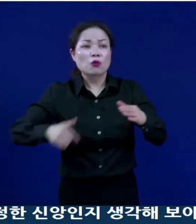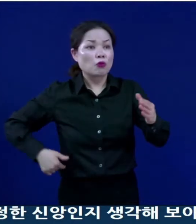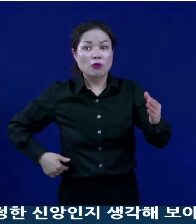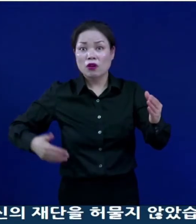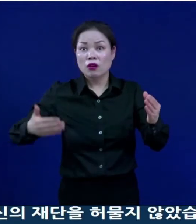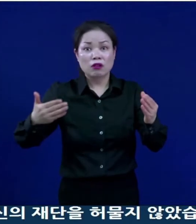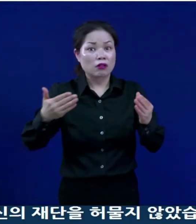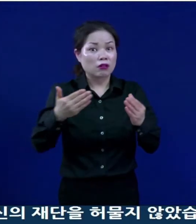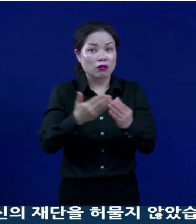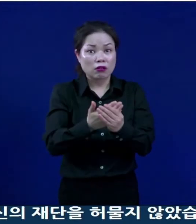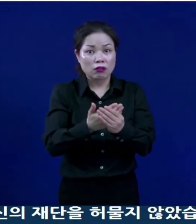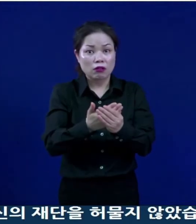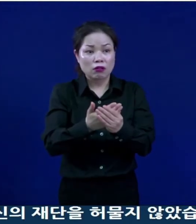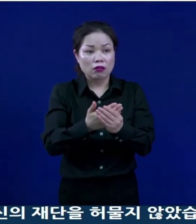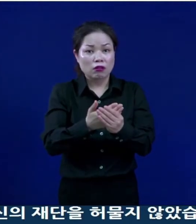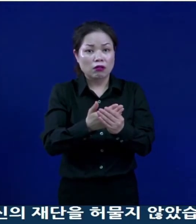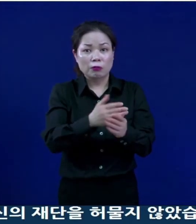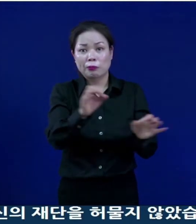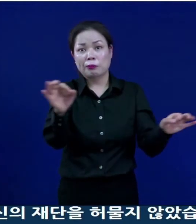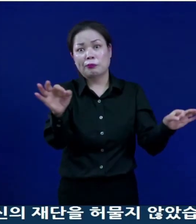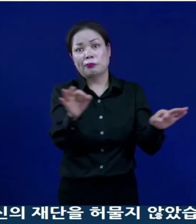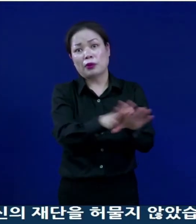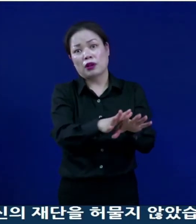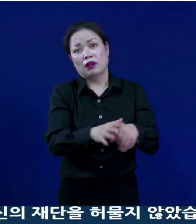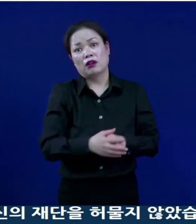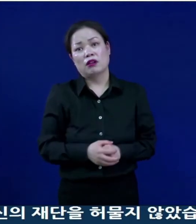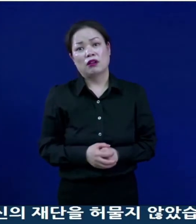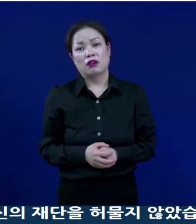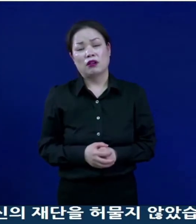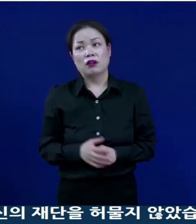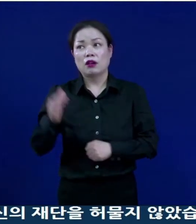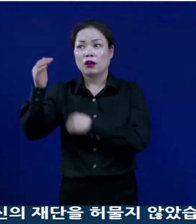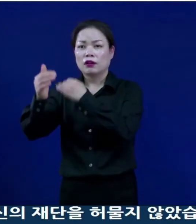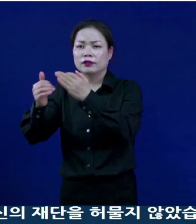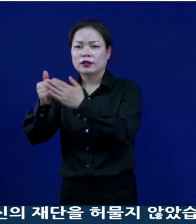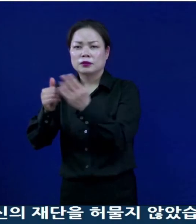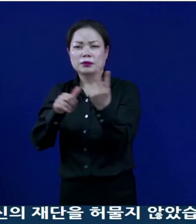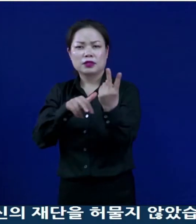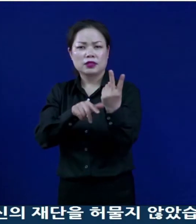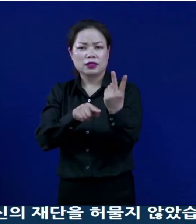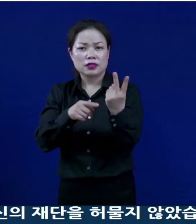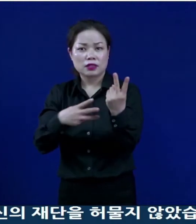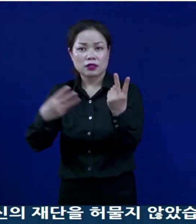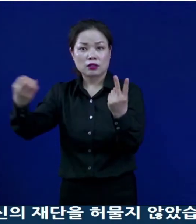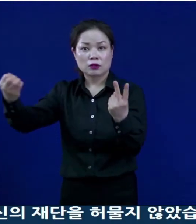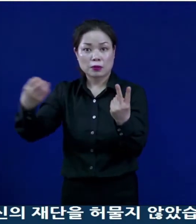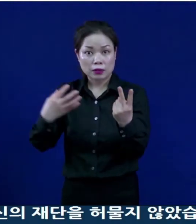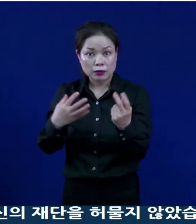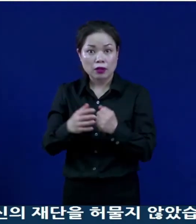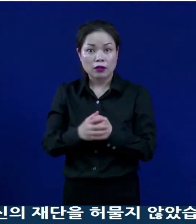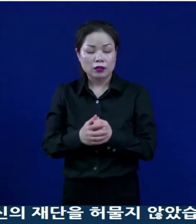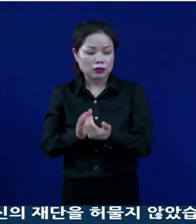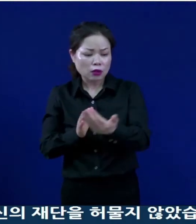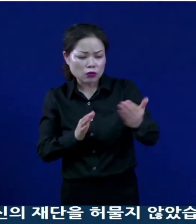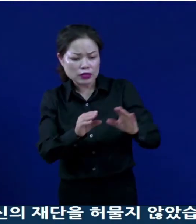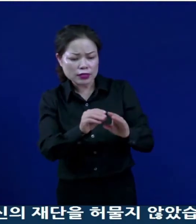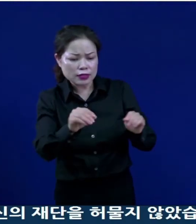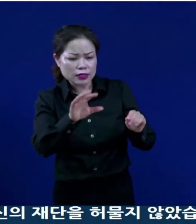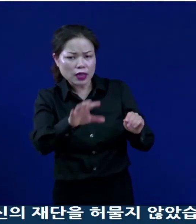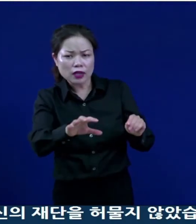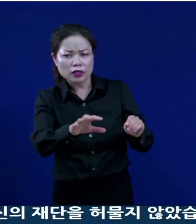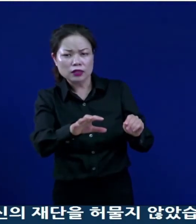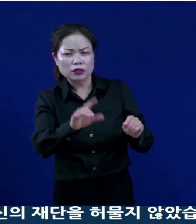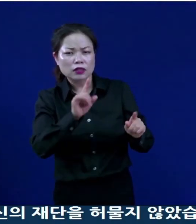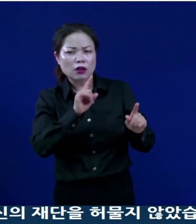회개도 나중에는 사라져버렸습니다. 하나님께서 2절에서 말씀하십니다. 너희는 이 땅의 주민과